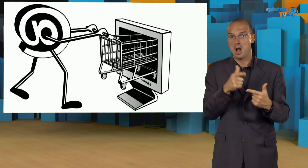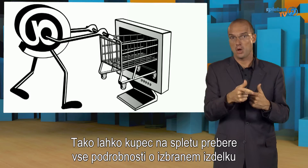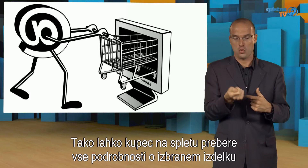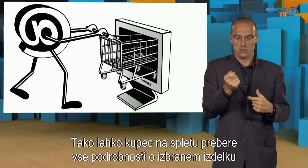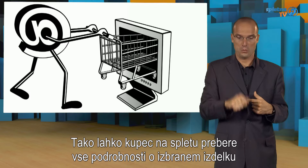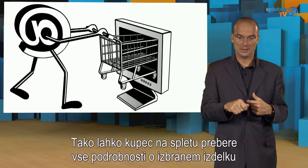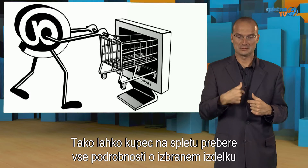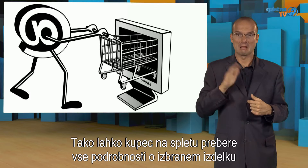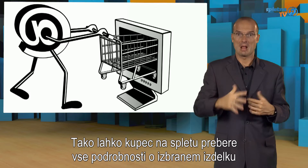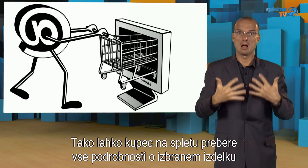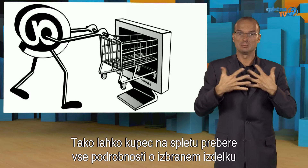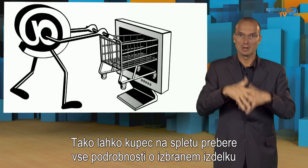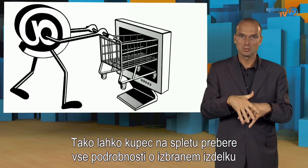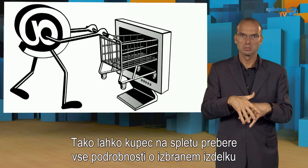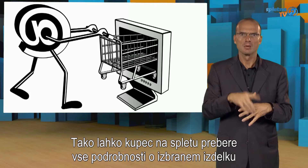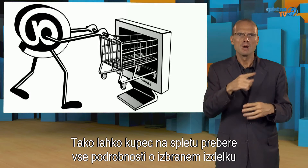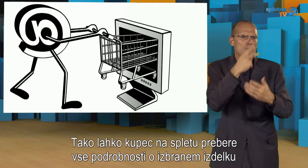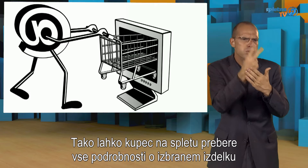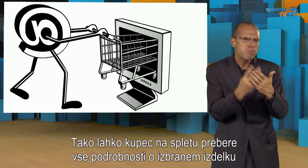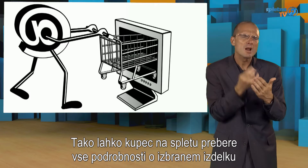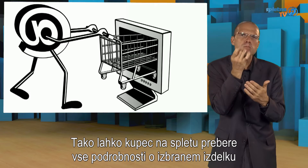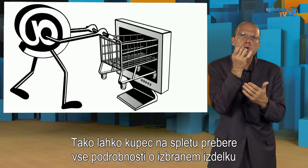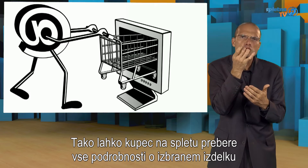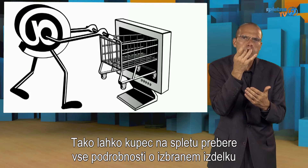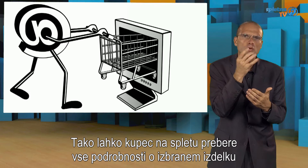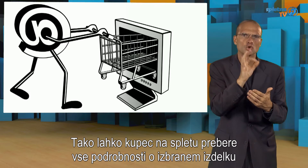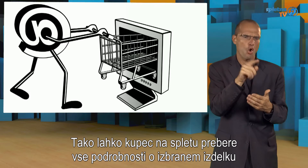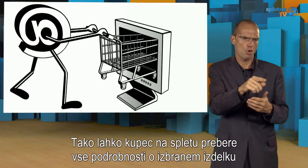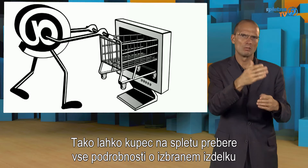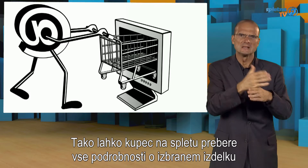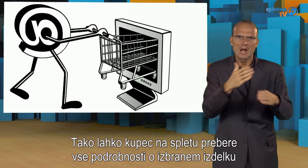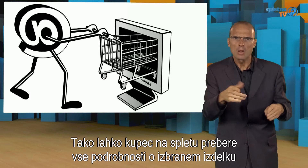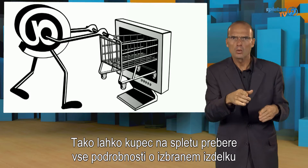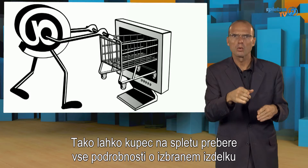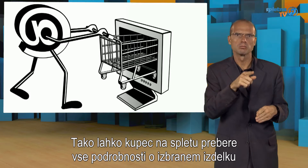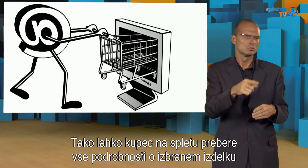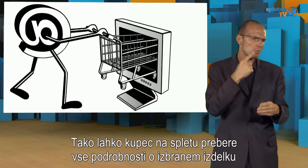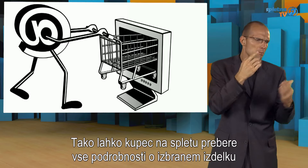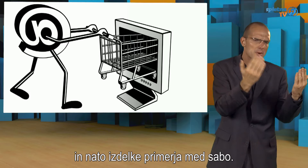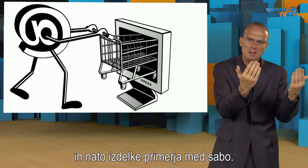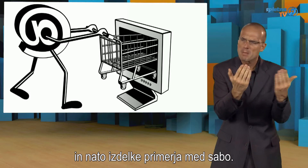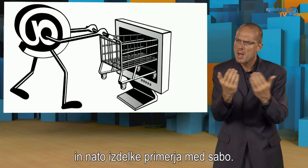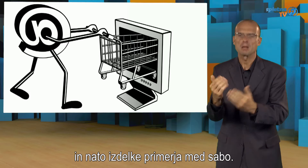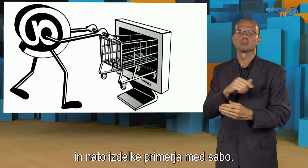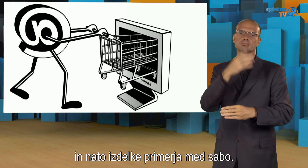Tako lahko kupec na spletu prebere vse podrobnosti o izbranem izdelku in nato izdelke primerja med seboj.